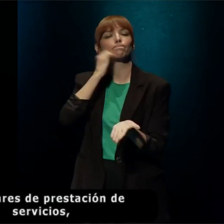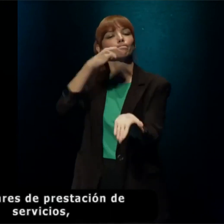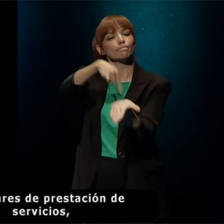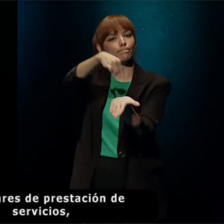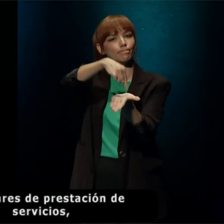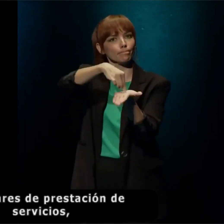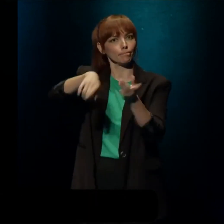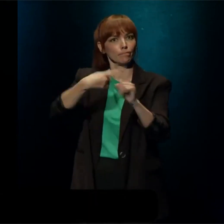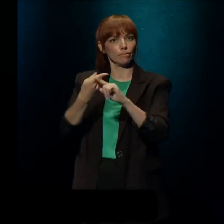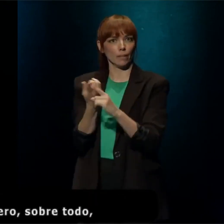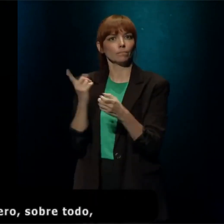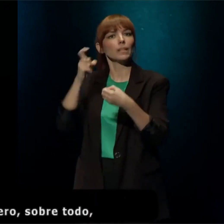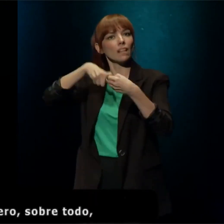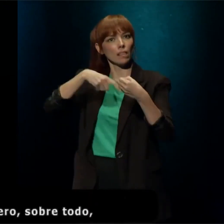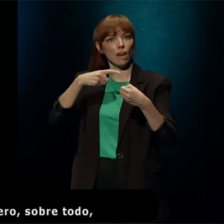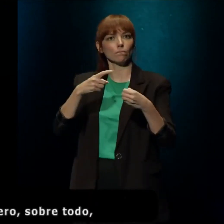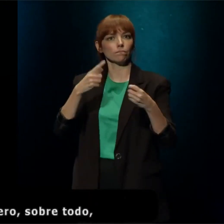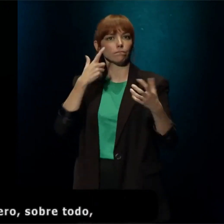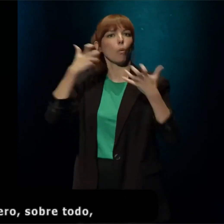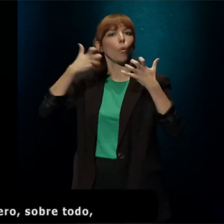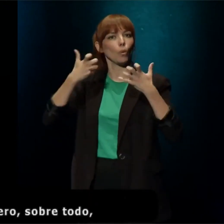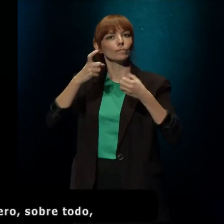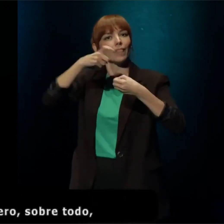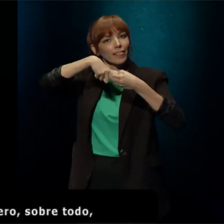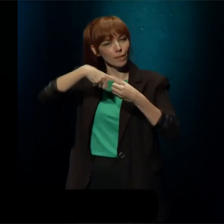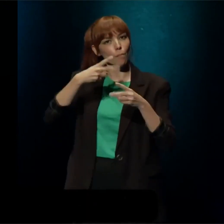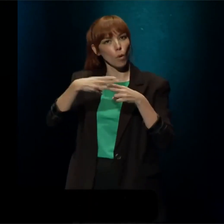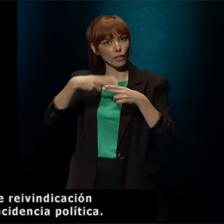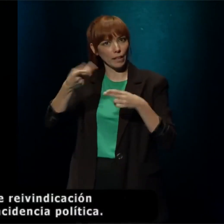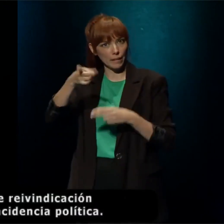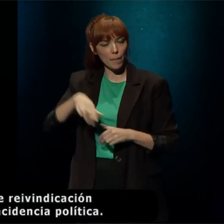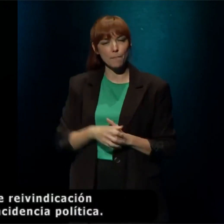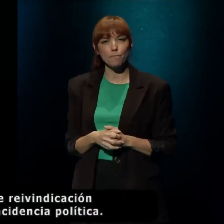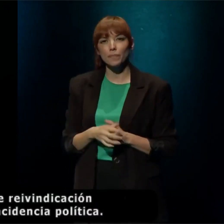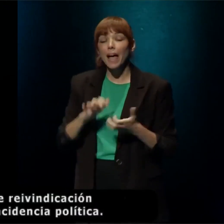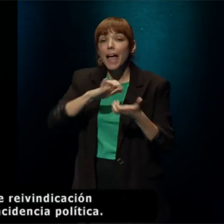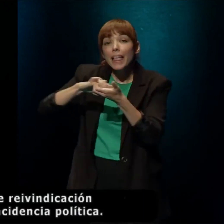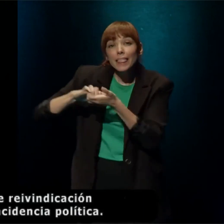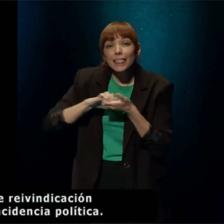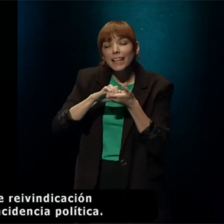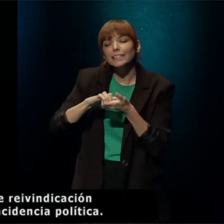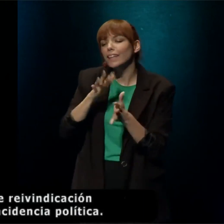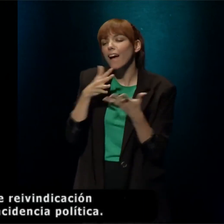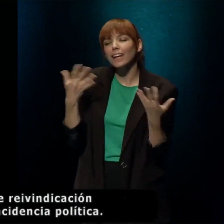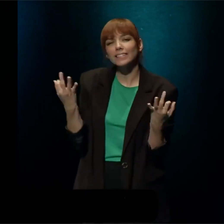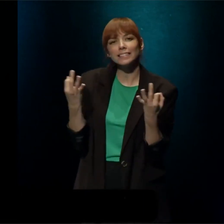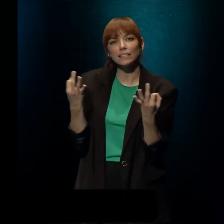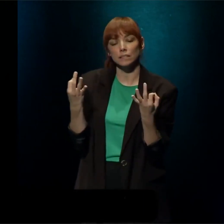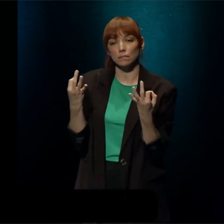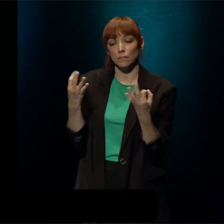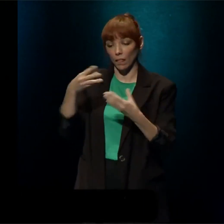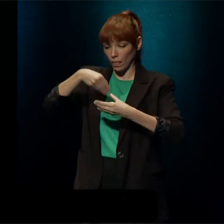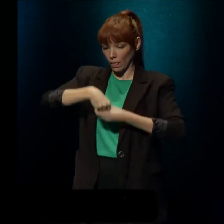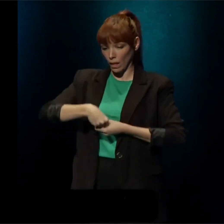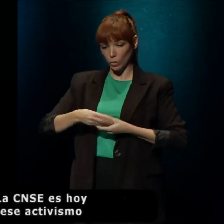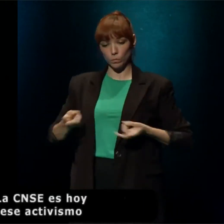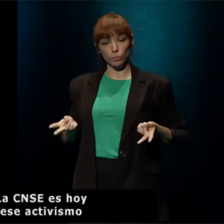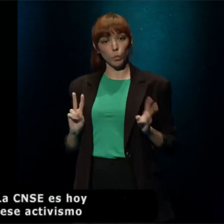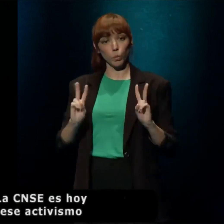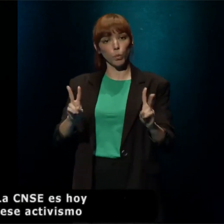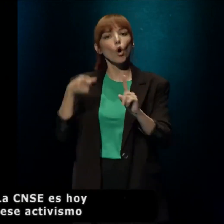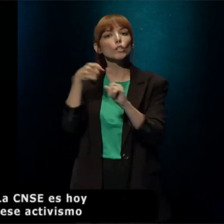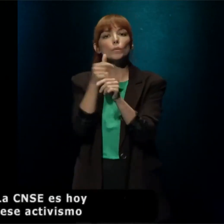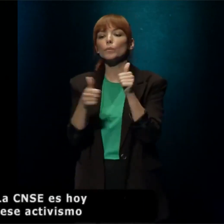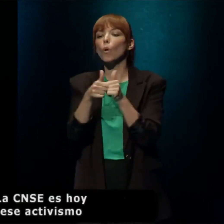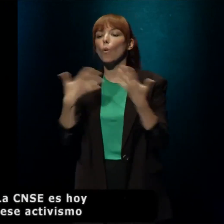política. La CENSE es hoy ese activismo de la mejora del bien común